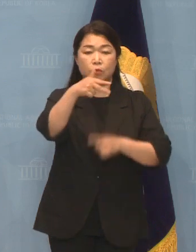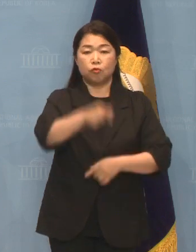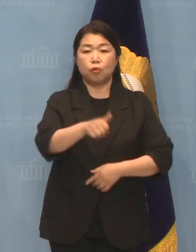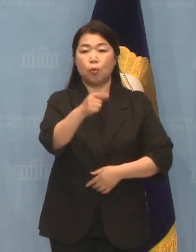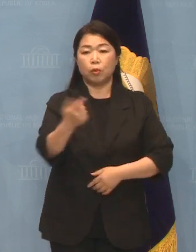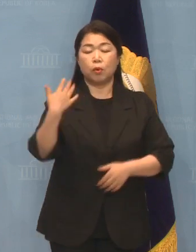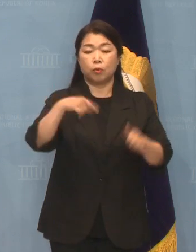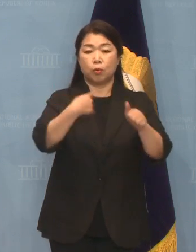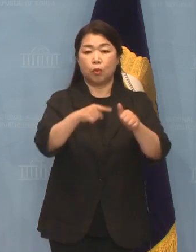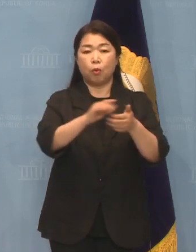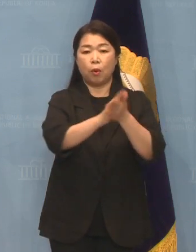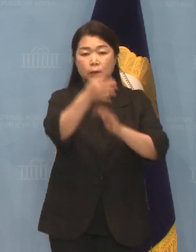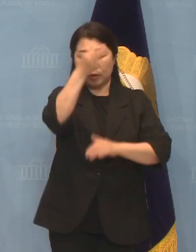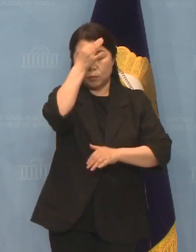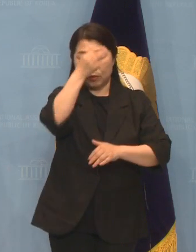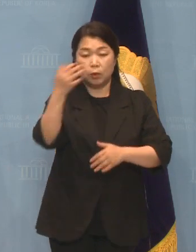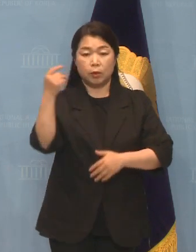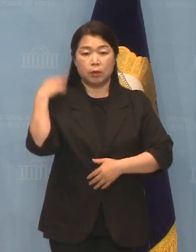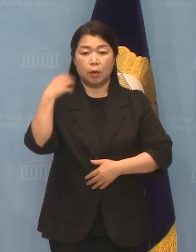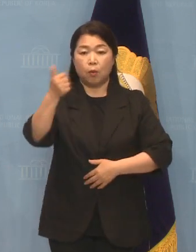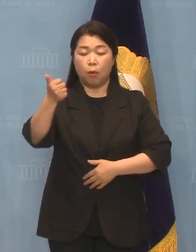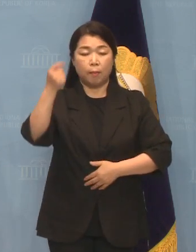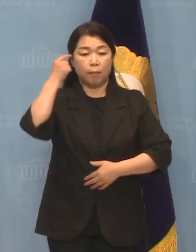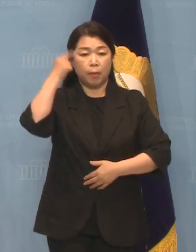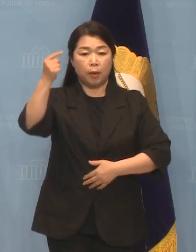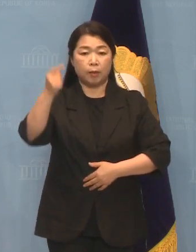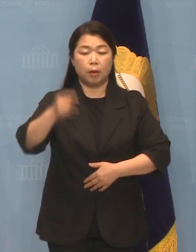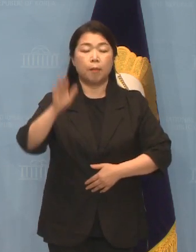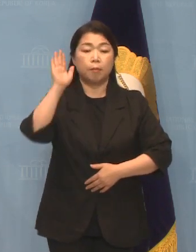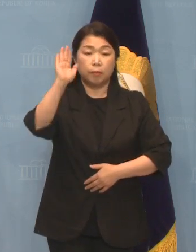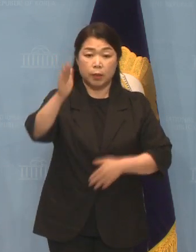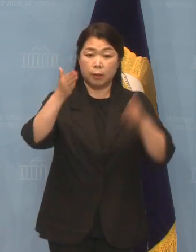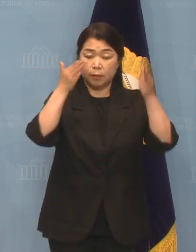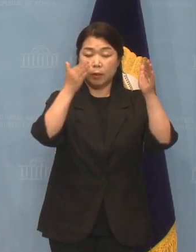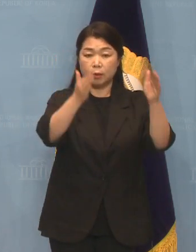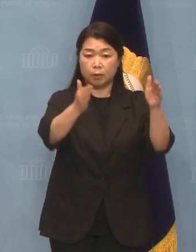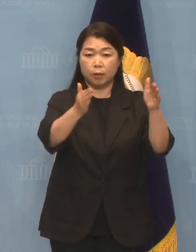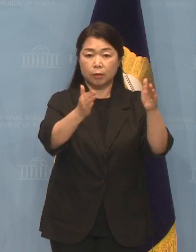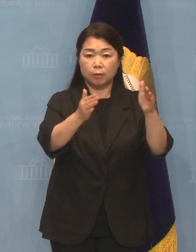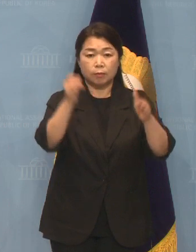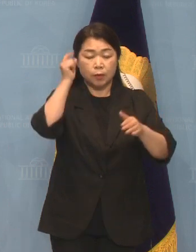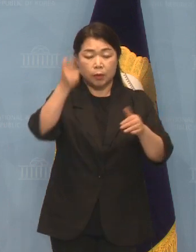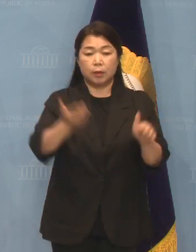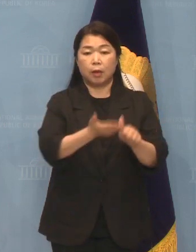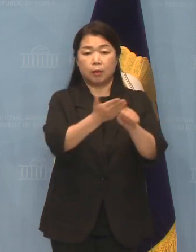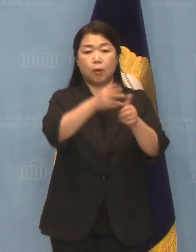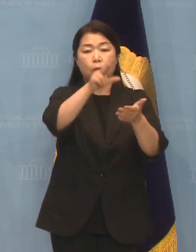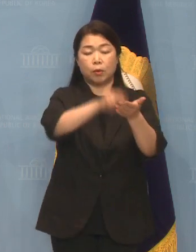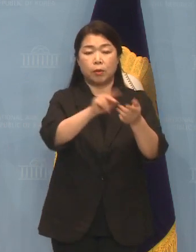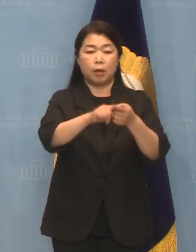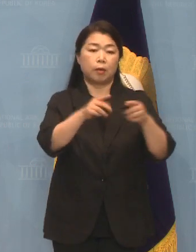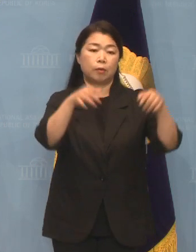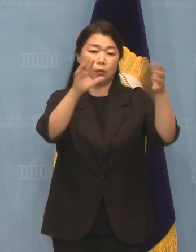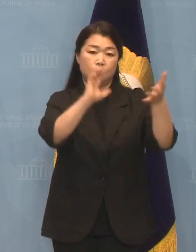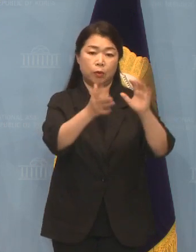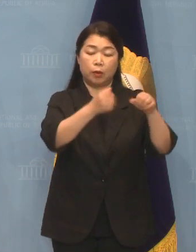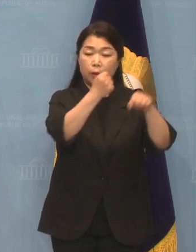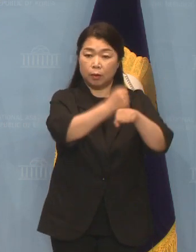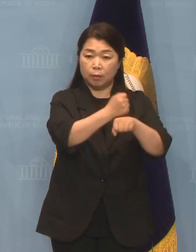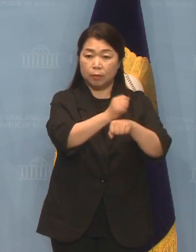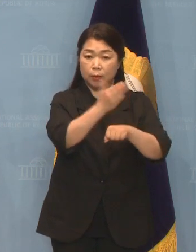전 교육과학기술부 장관의 발제로 미래지향적 인재양성 과제에 대한 논의가